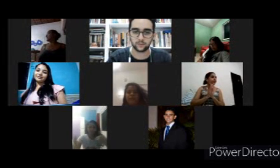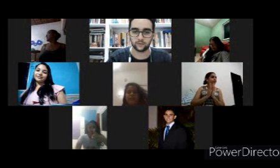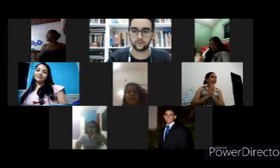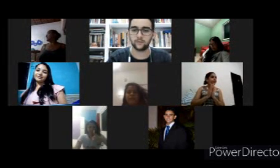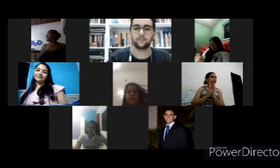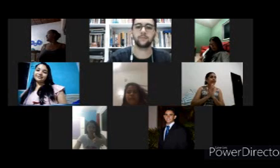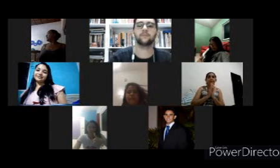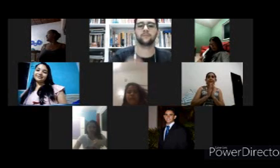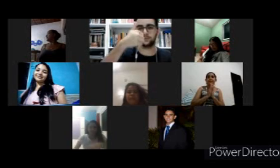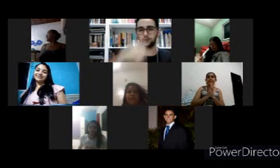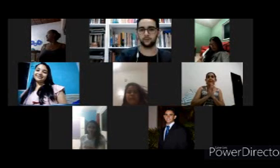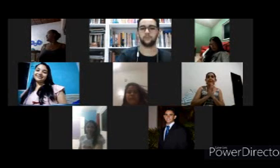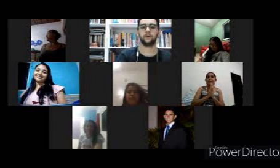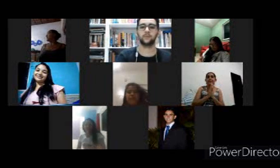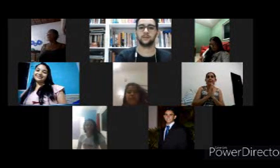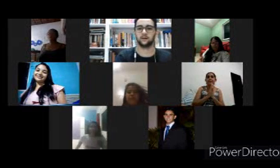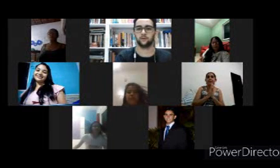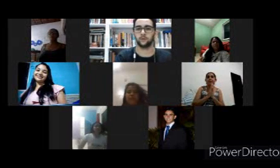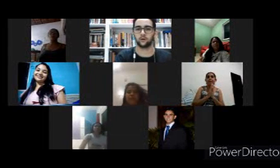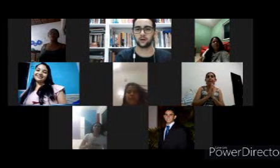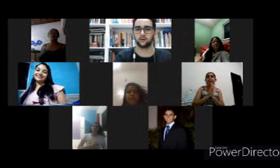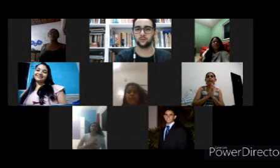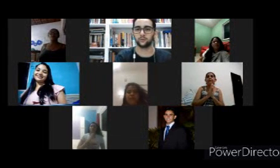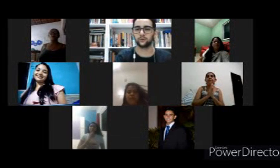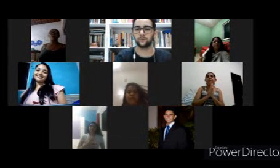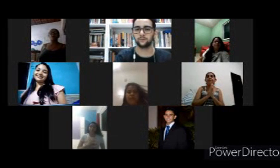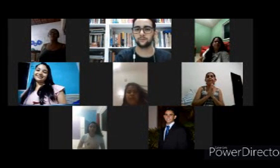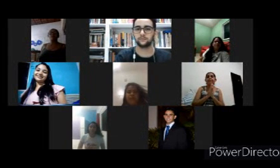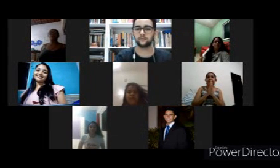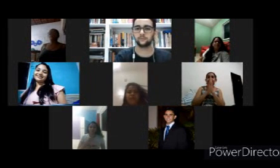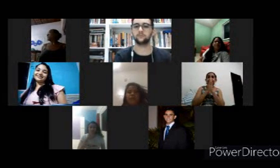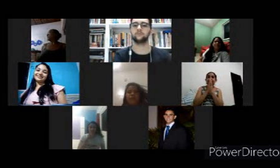Certo? Tô ouvindo? Pronto, pode começar. Eu vou me colocar aqui no mudo.